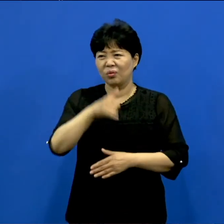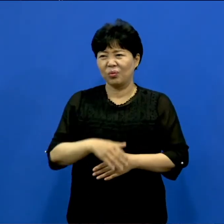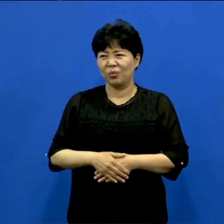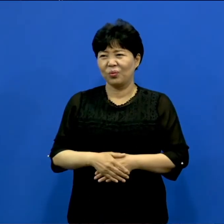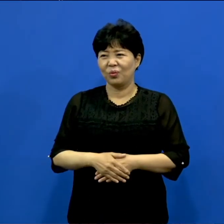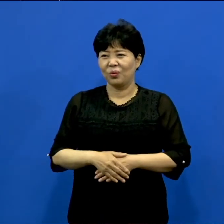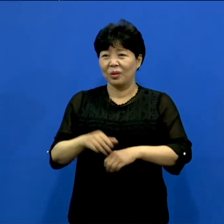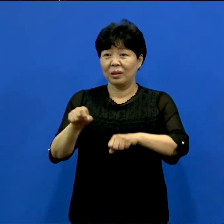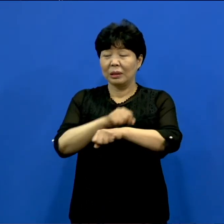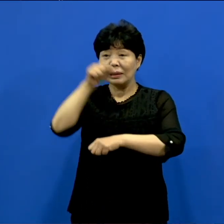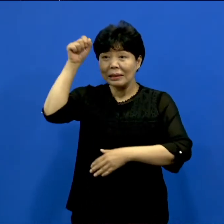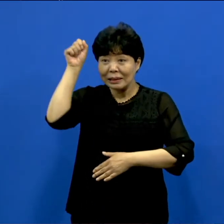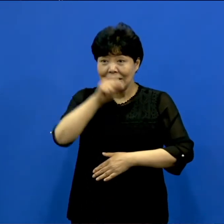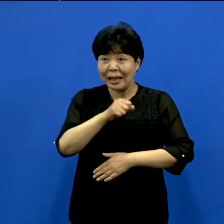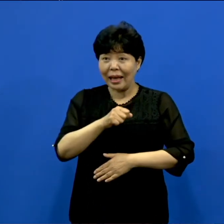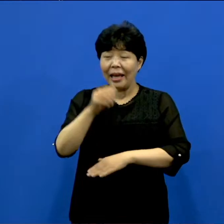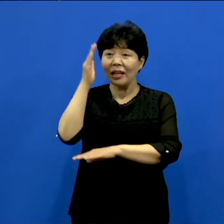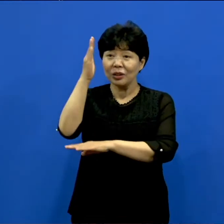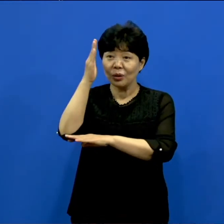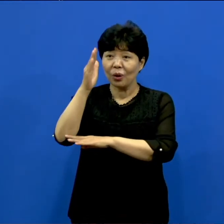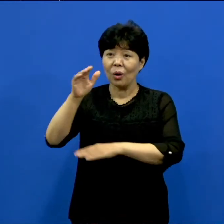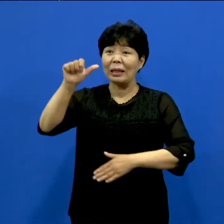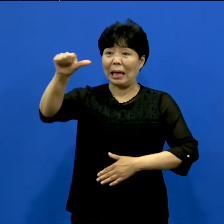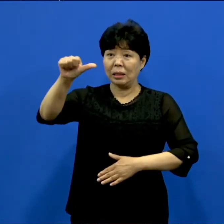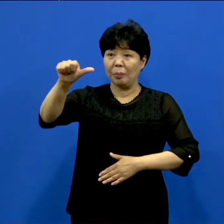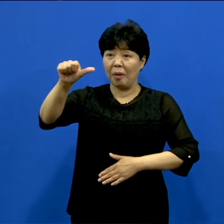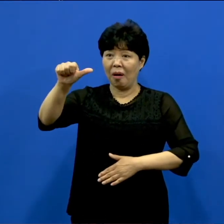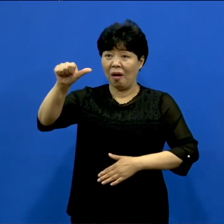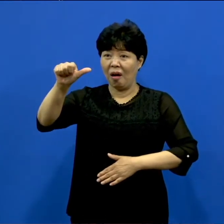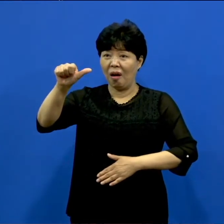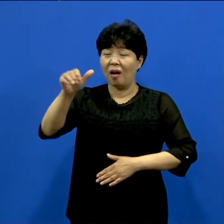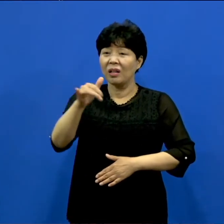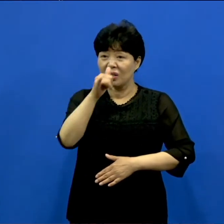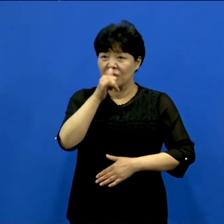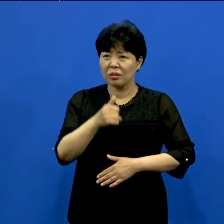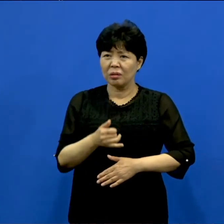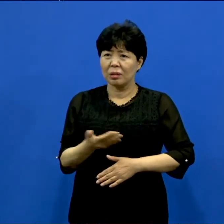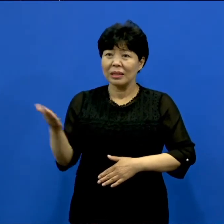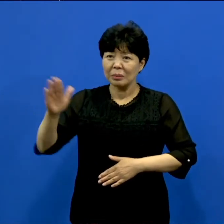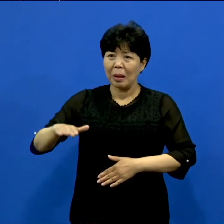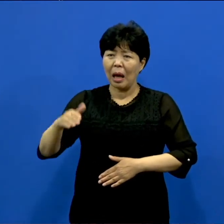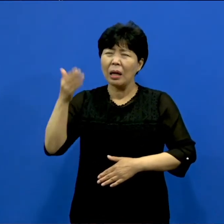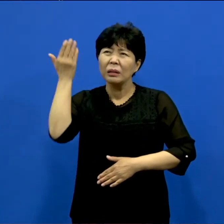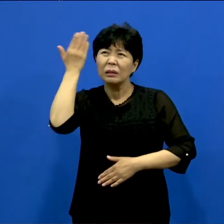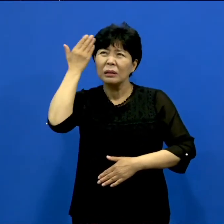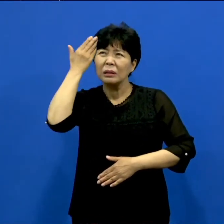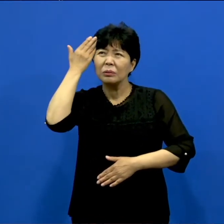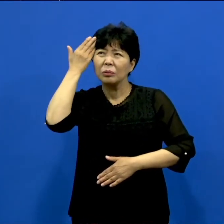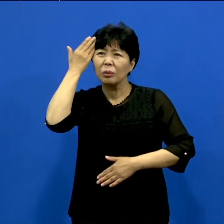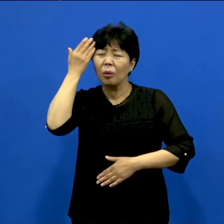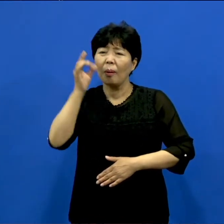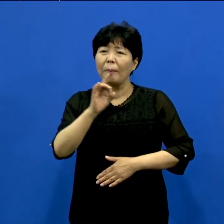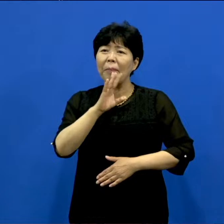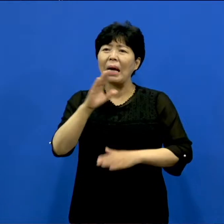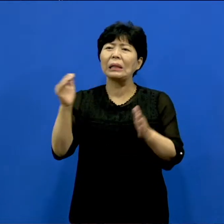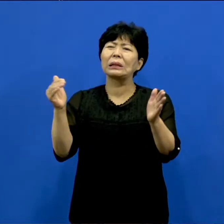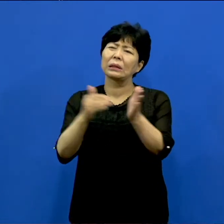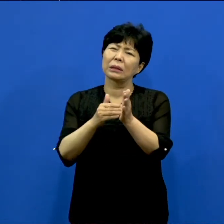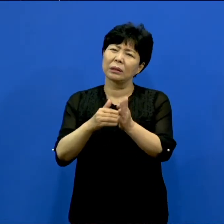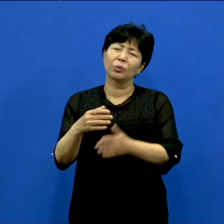5번이나 듣고 보죠. 오늘 또 저녁에 듣는데 자칫하면 우리가 지적으로 끝나는 거죠. 많이 알게 된다는